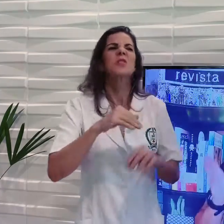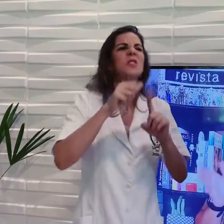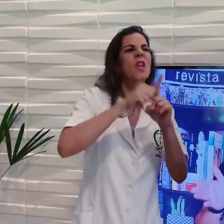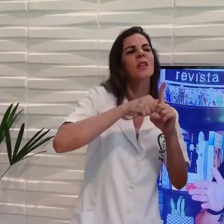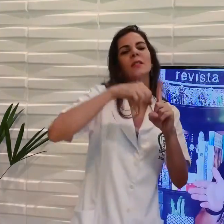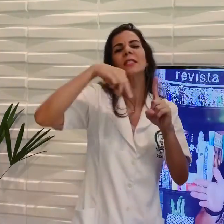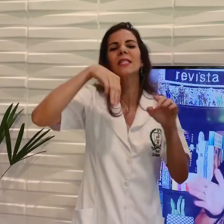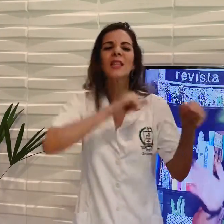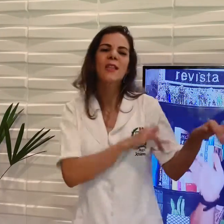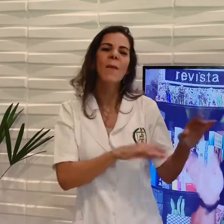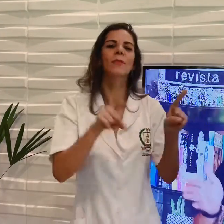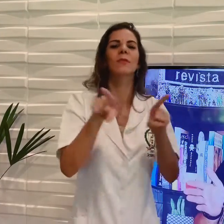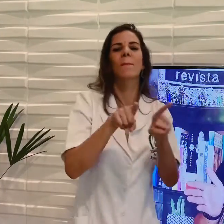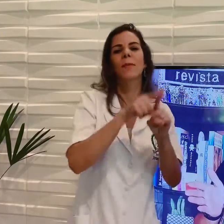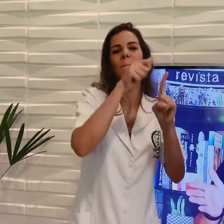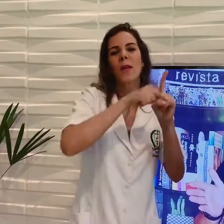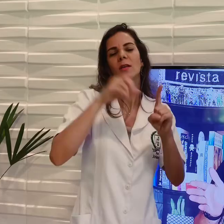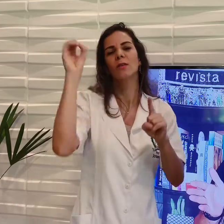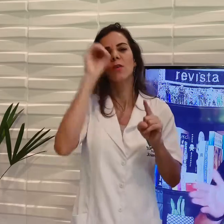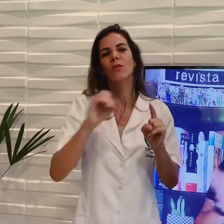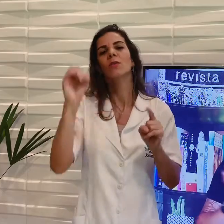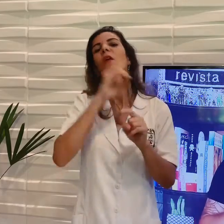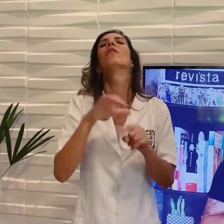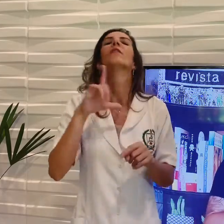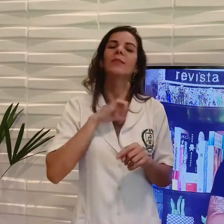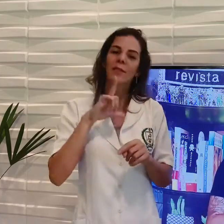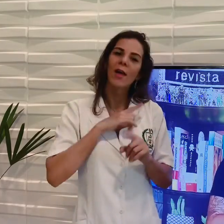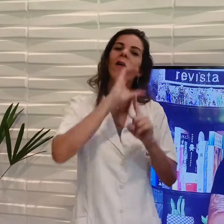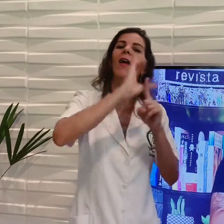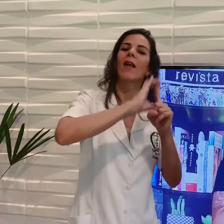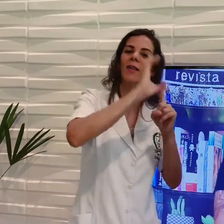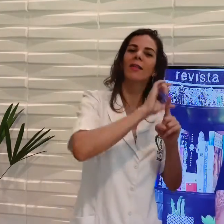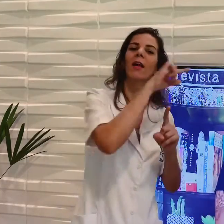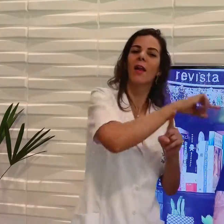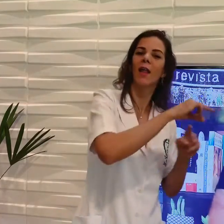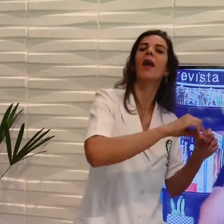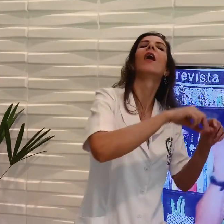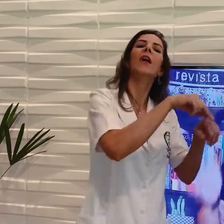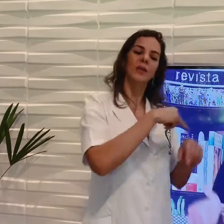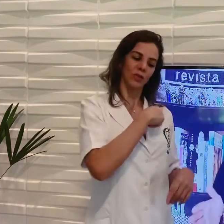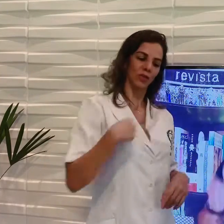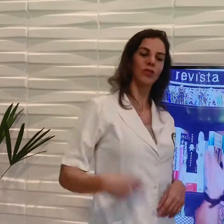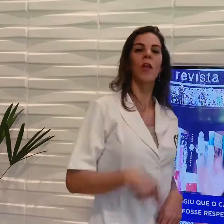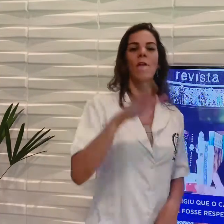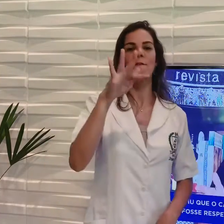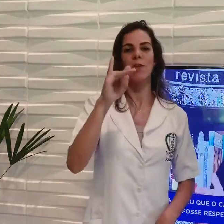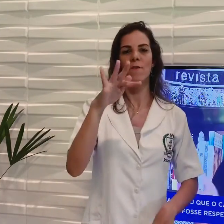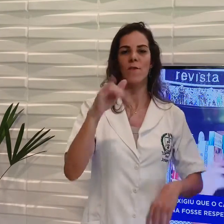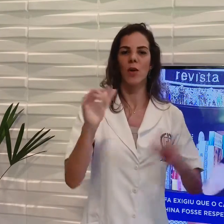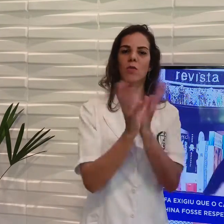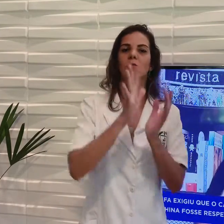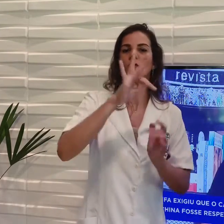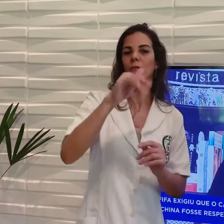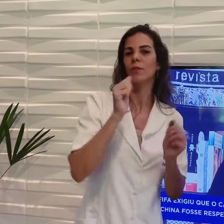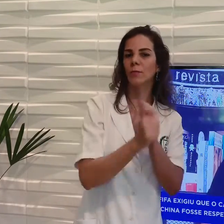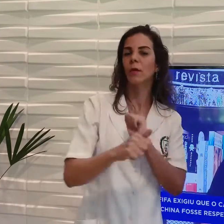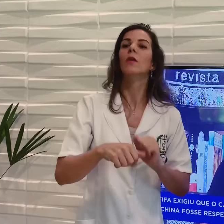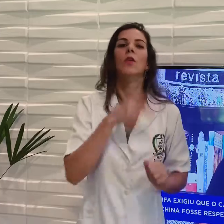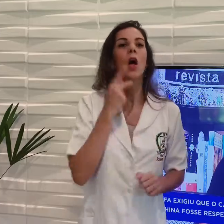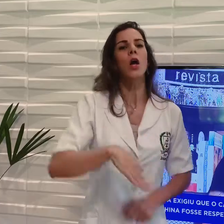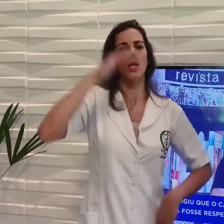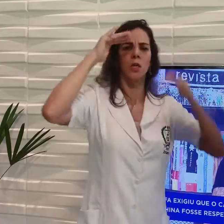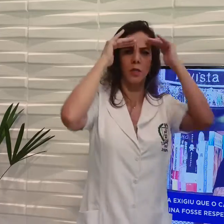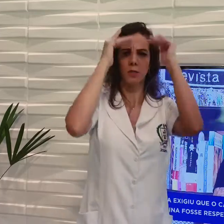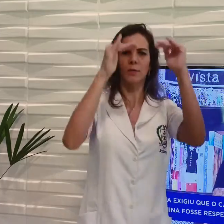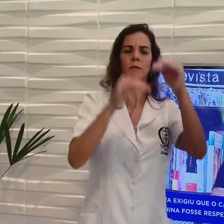setembro e outubro. Era assim o calendário na China e a FIFA exigiu que isto fosse respeitado no país que recebesse a Copa do